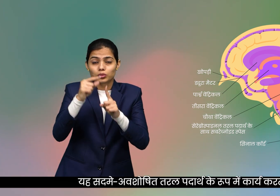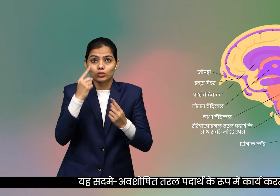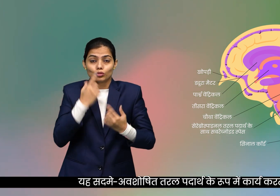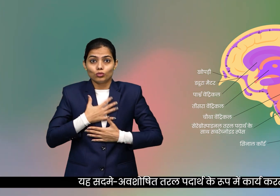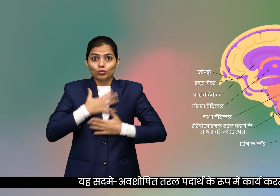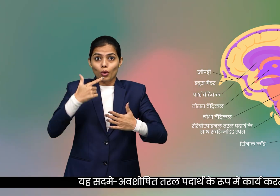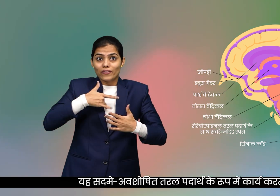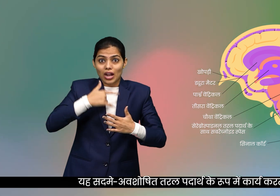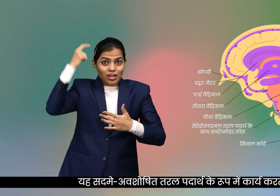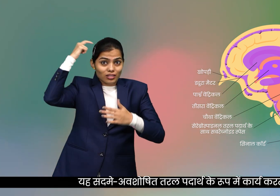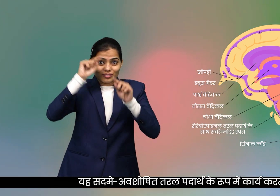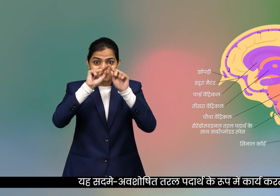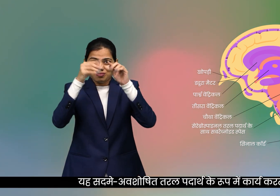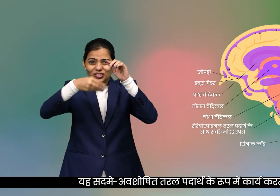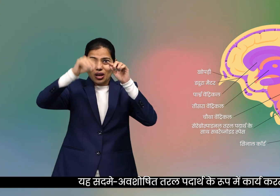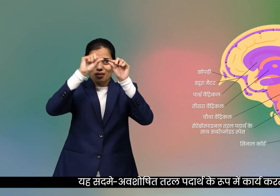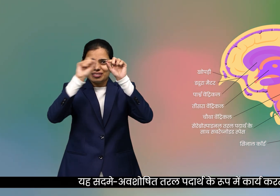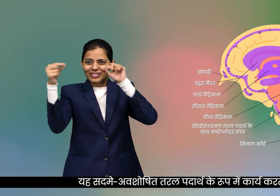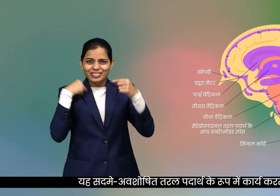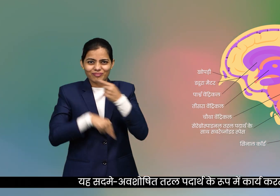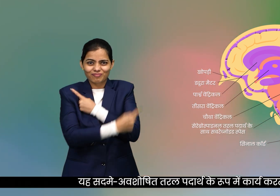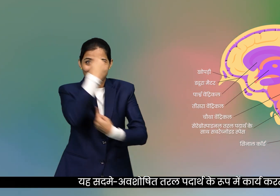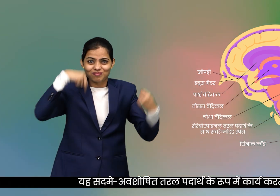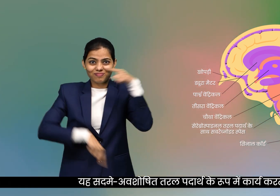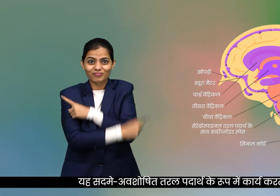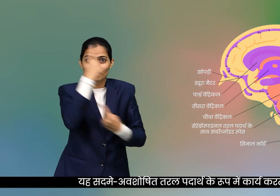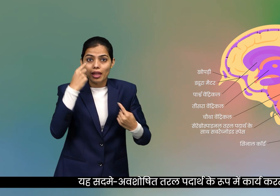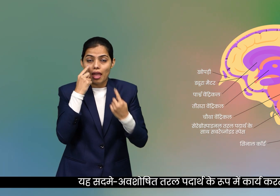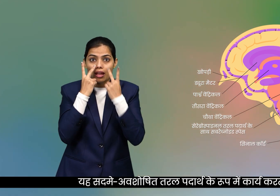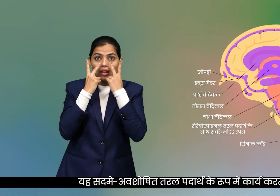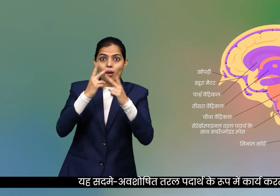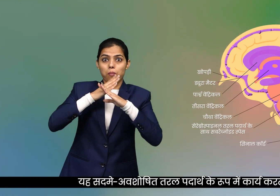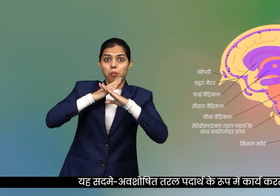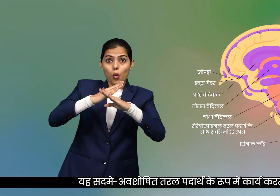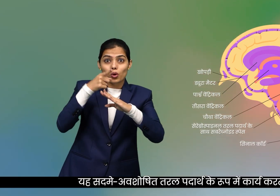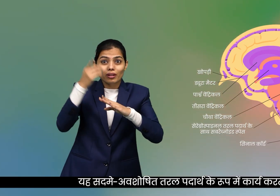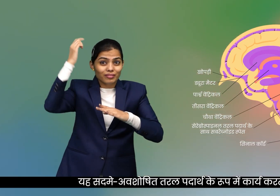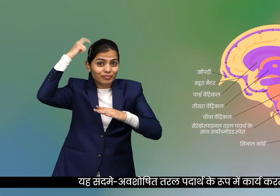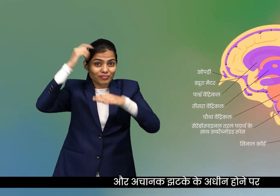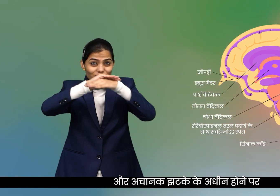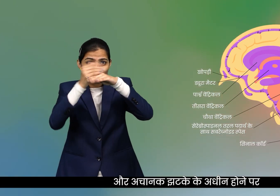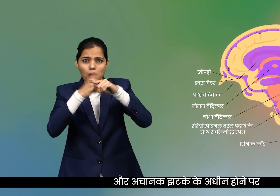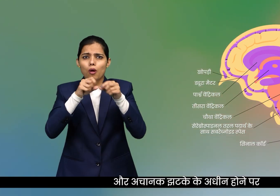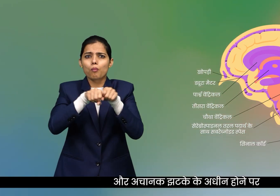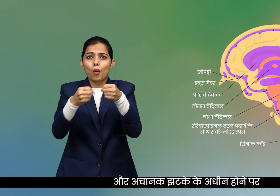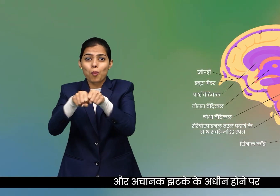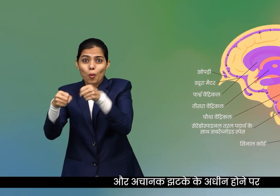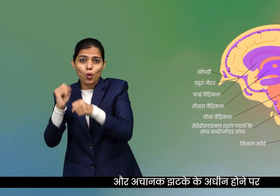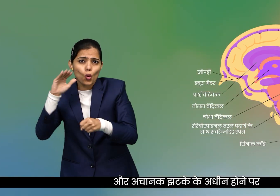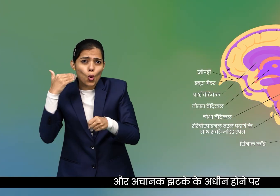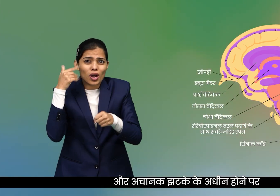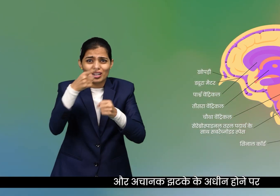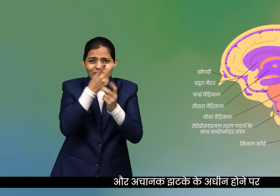यह सदमे अवशेषित तरल पदार्थ के रूप में कार्य करता है और